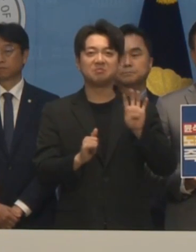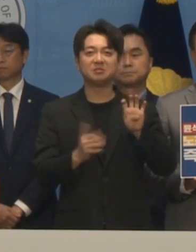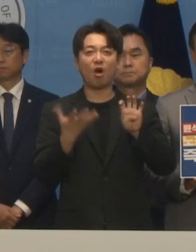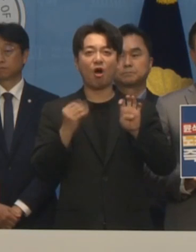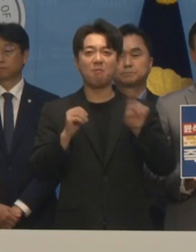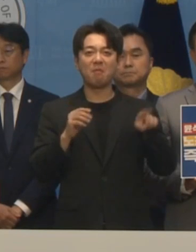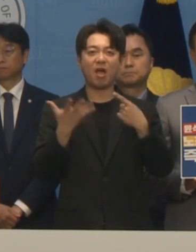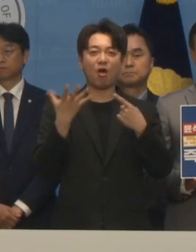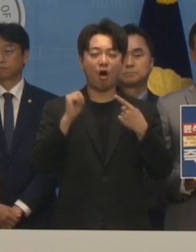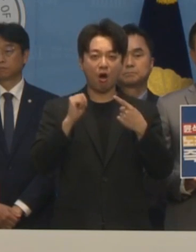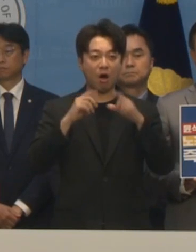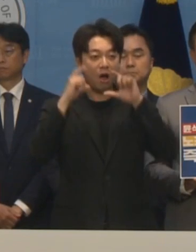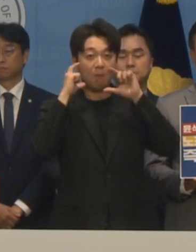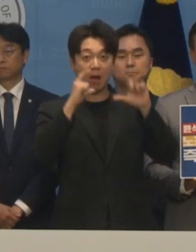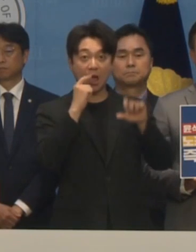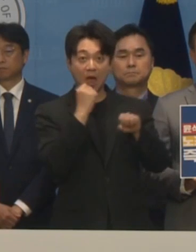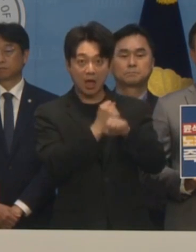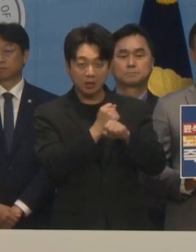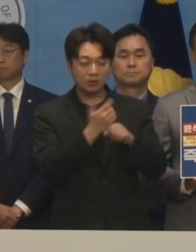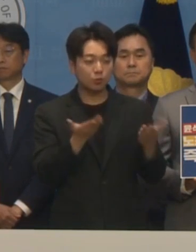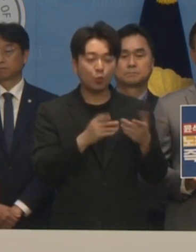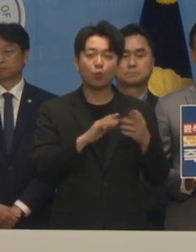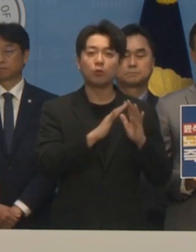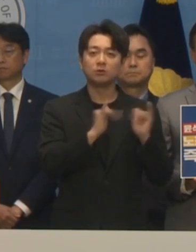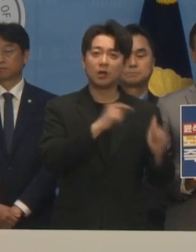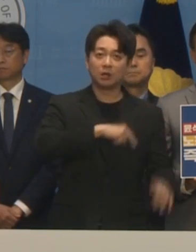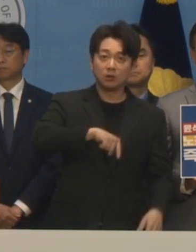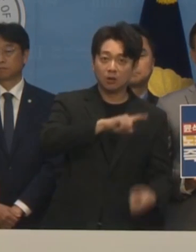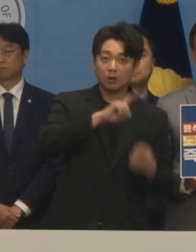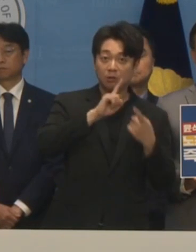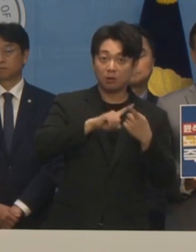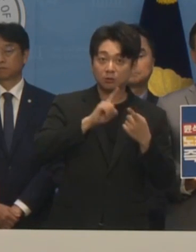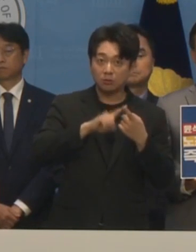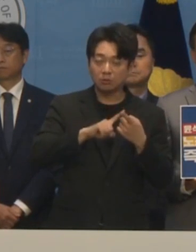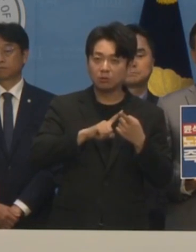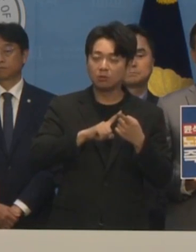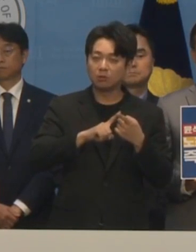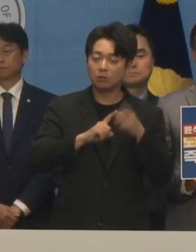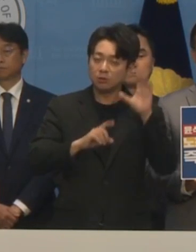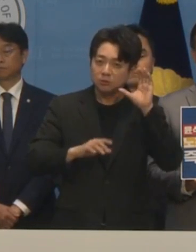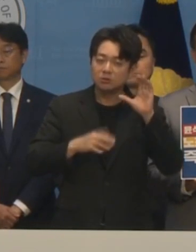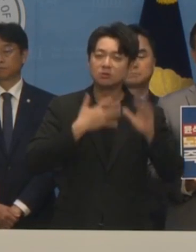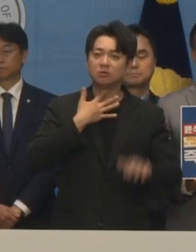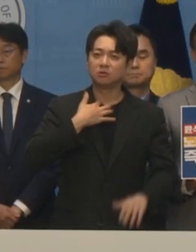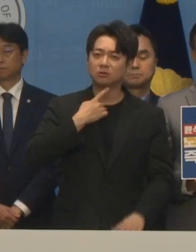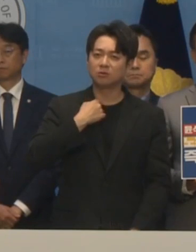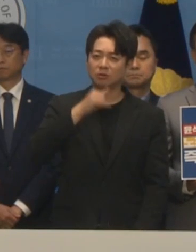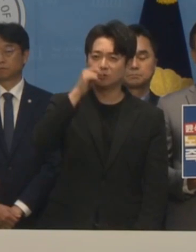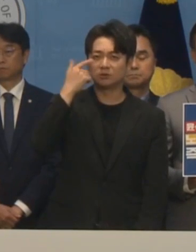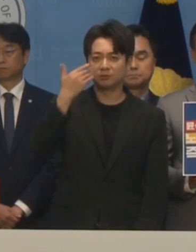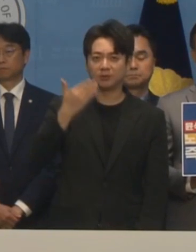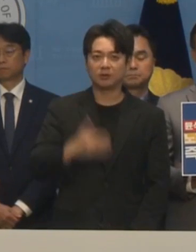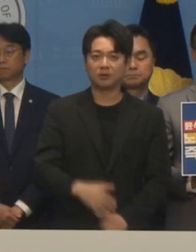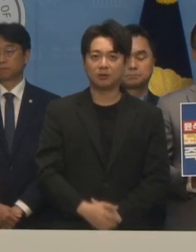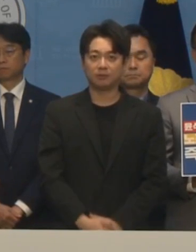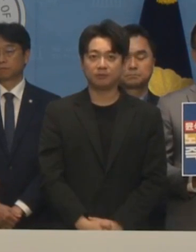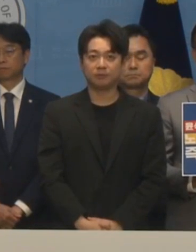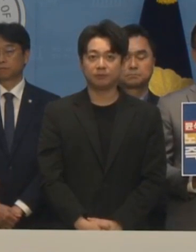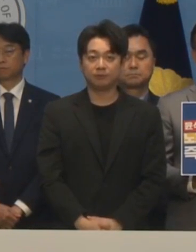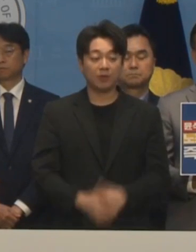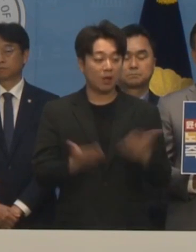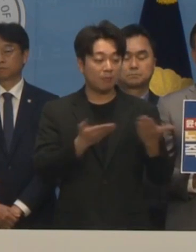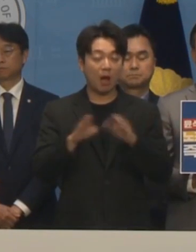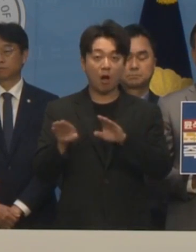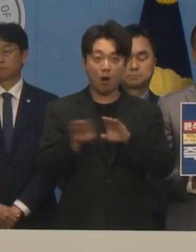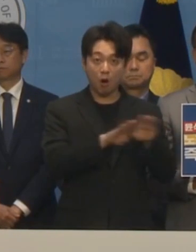청구받은 대우조선해양 노동자들의 아우성에는 단 한 번이라도 귀 기울여 보셨습니까? 마찬가지로 파업했다는